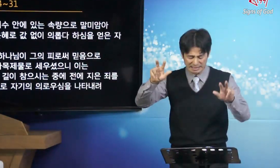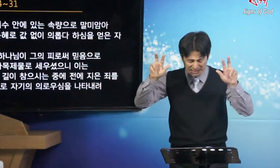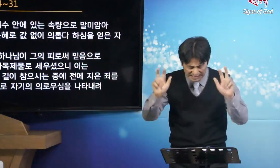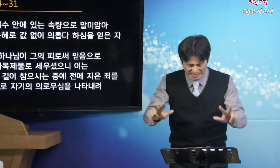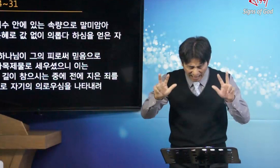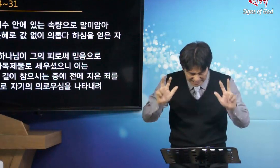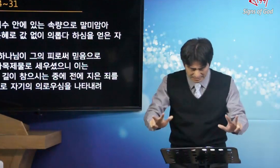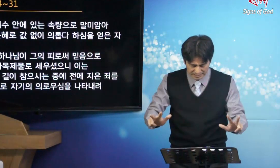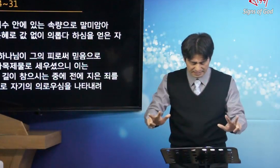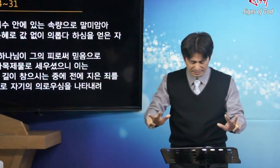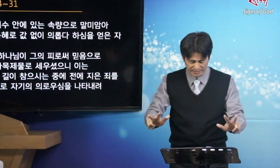이제는